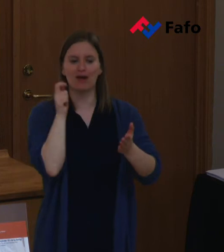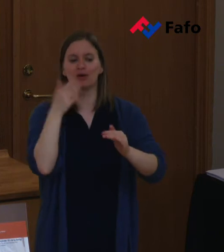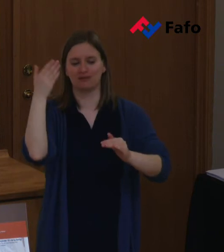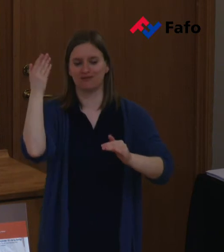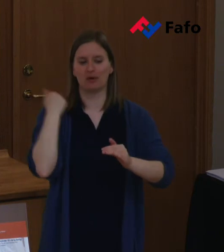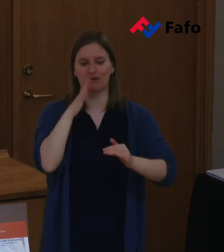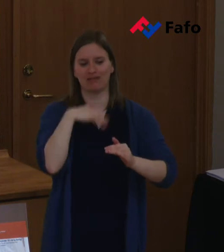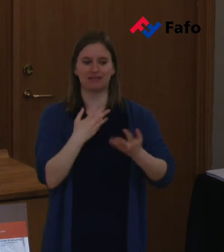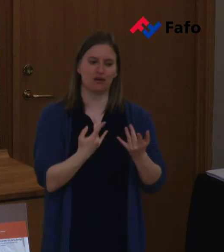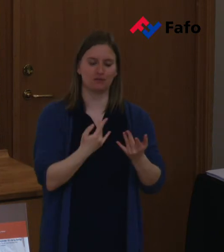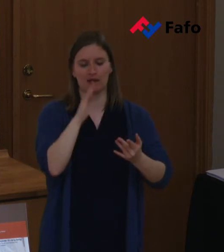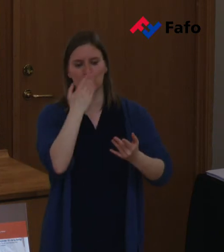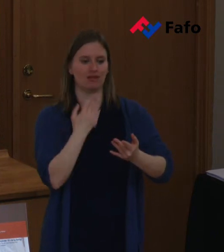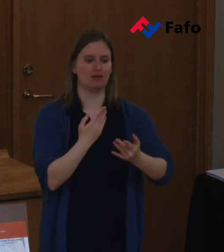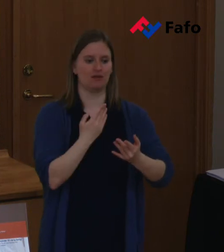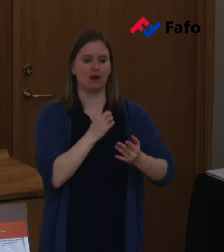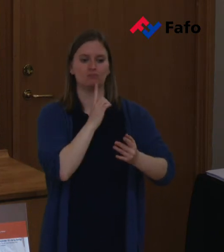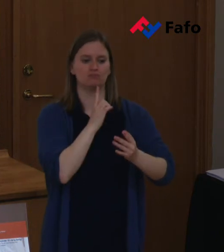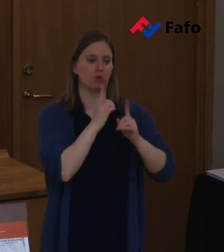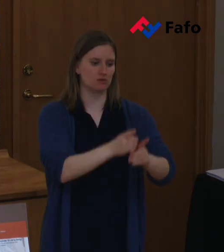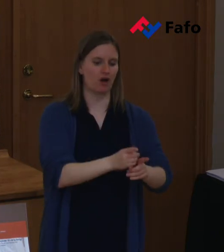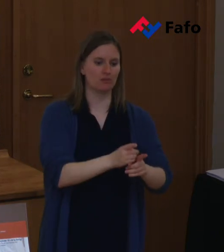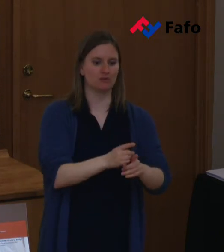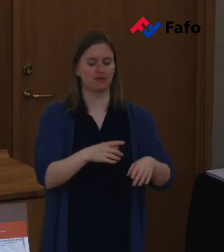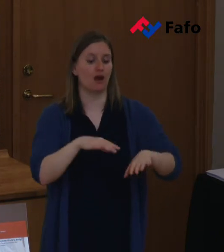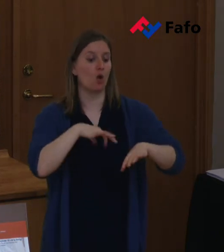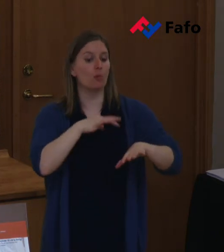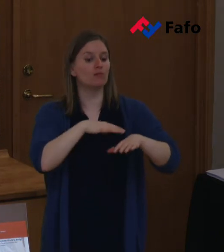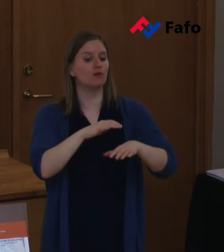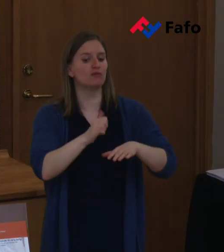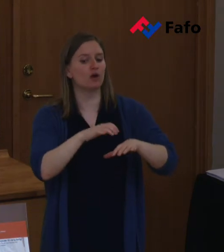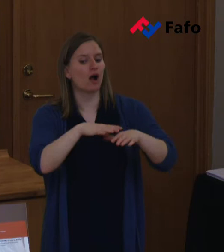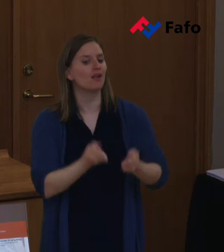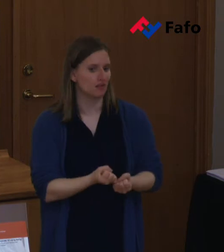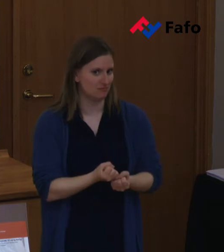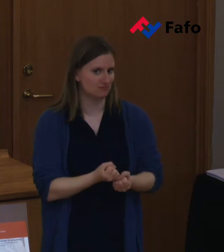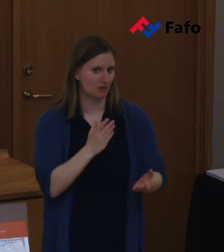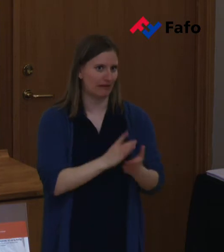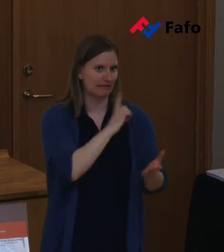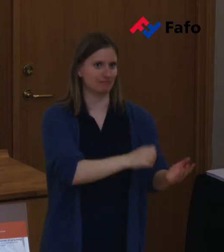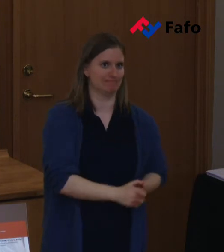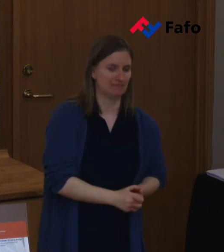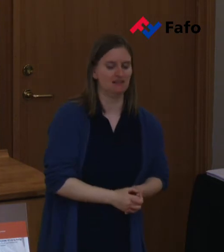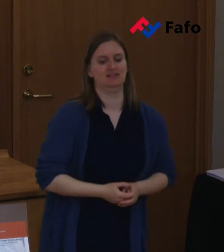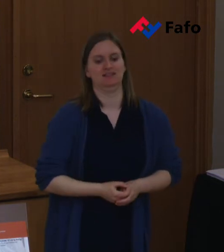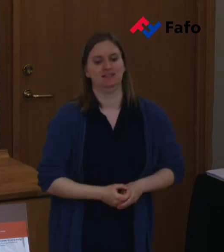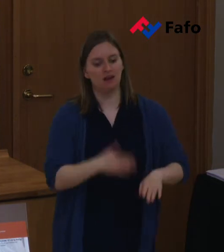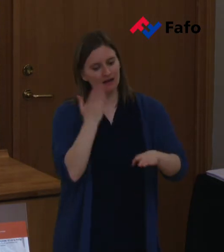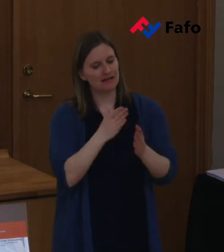vet hva som hovedbudskapet mitt. Det håp for alle. Så har jeg sagt det. Jeg har lest